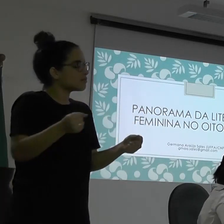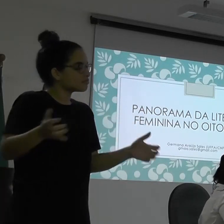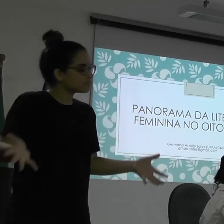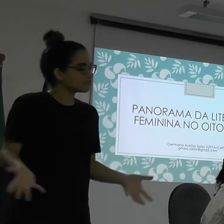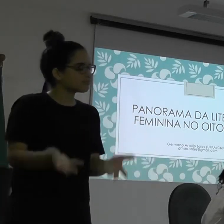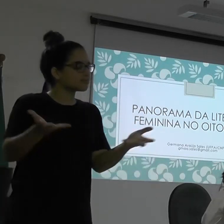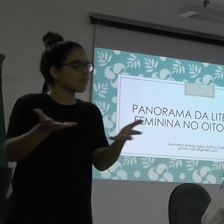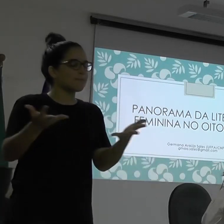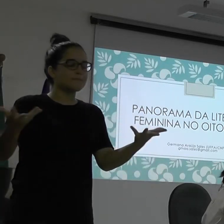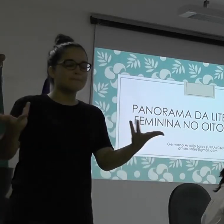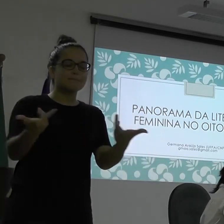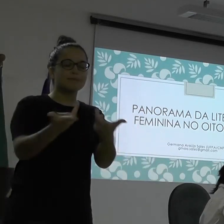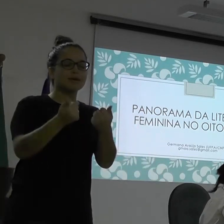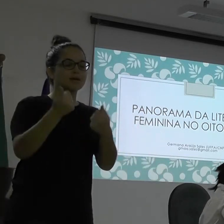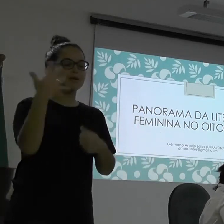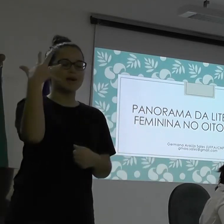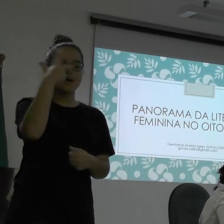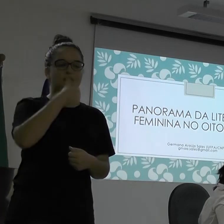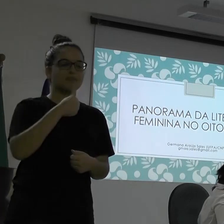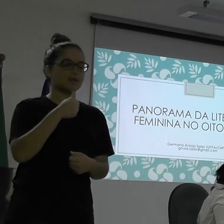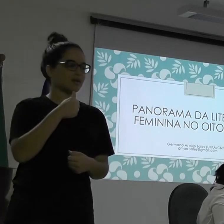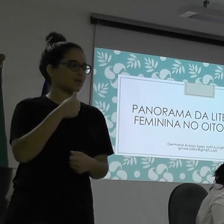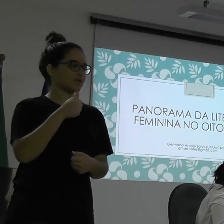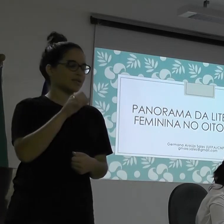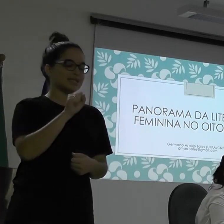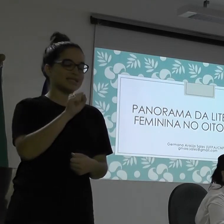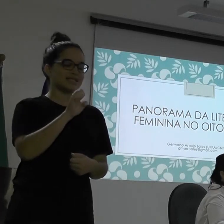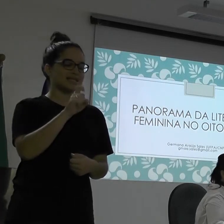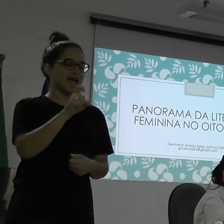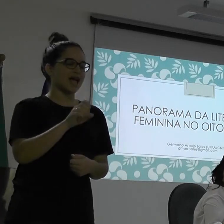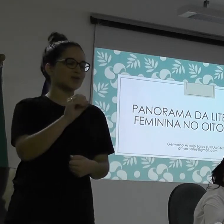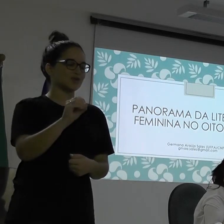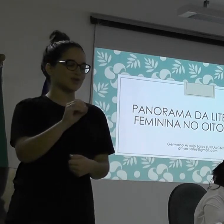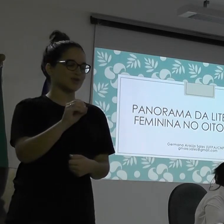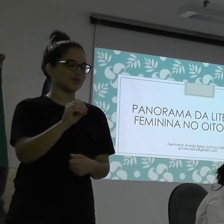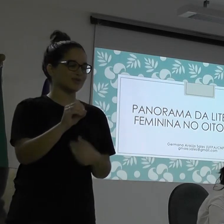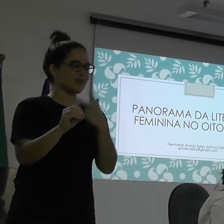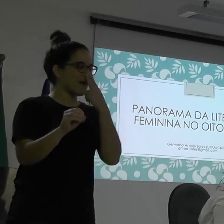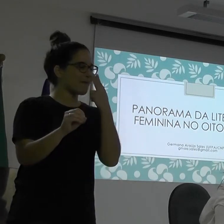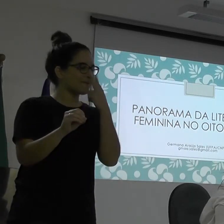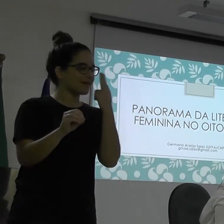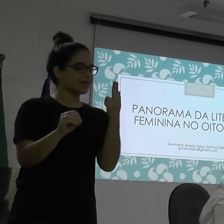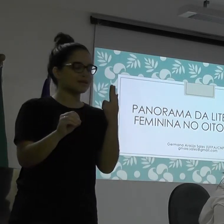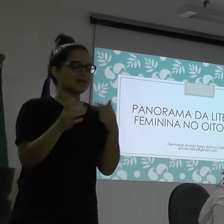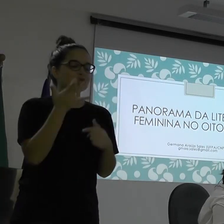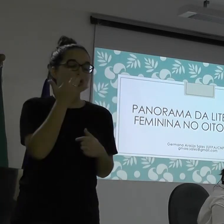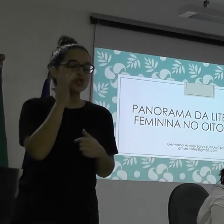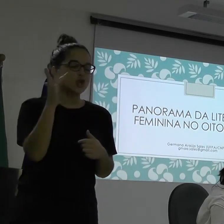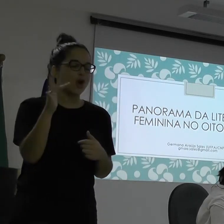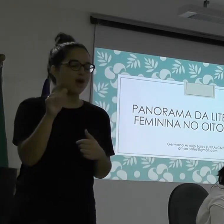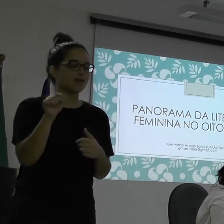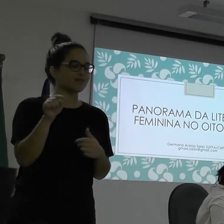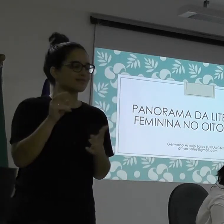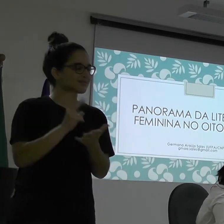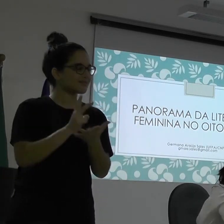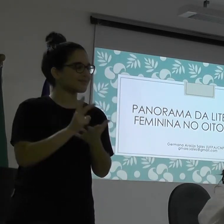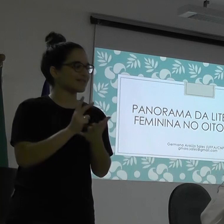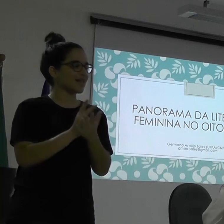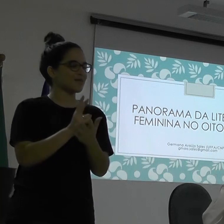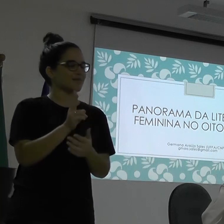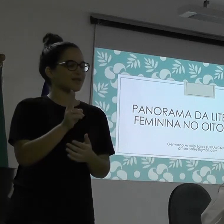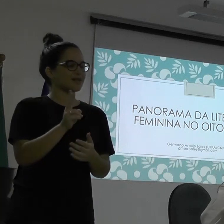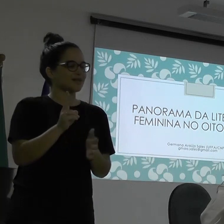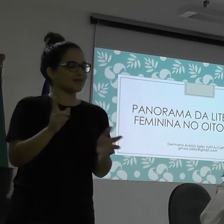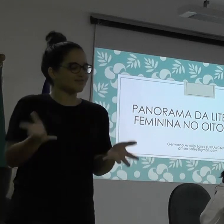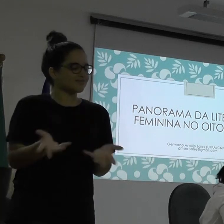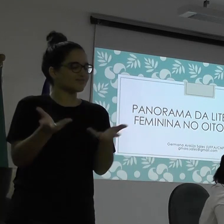incentivar o belo e amável sexo. O delicado mimo, a joia. Então, as mulheres